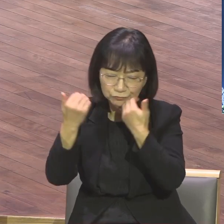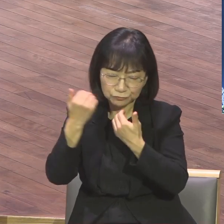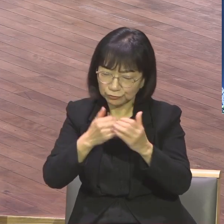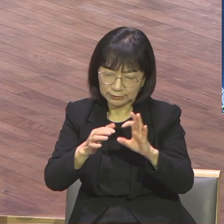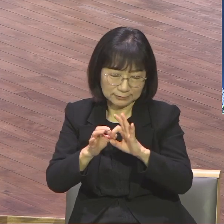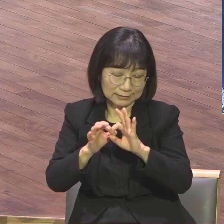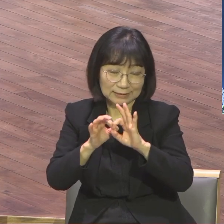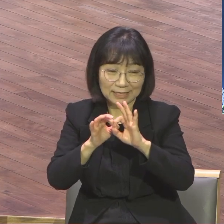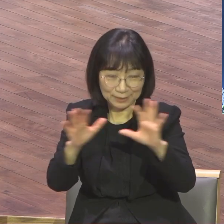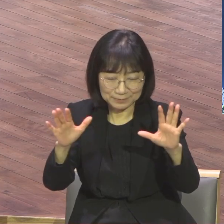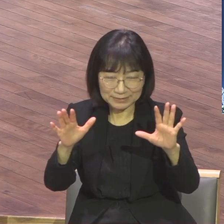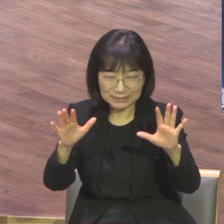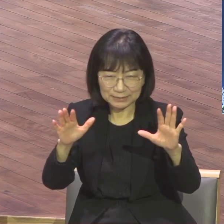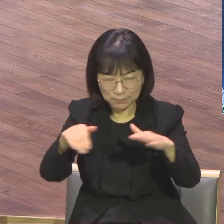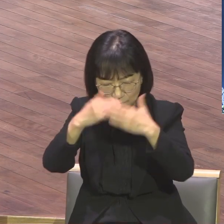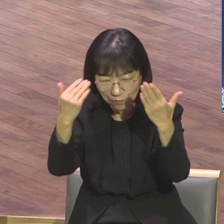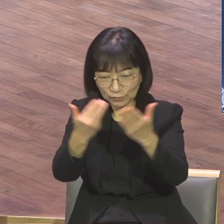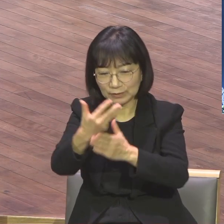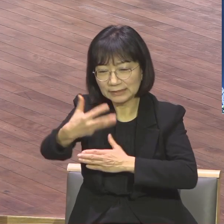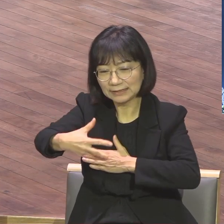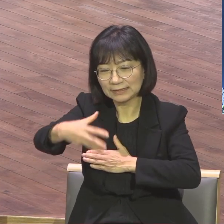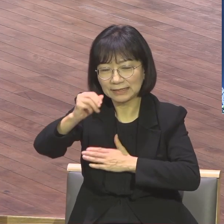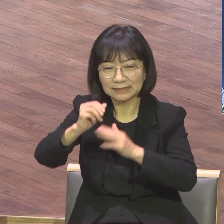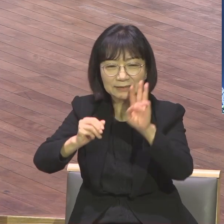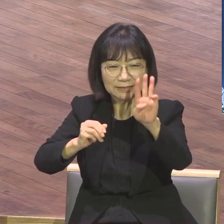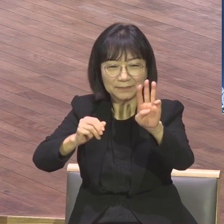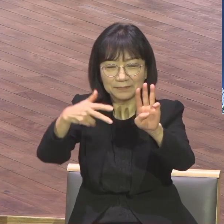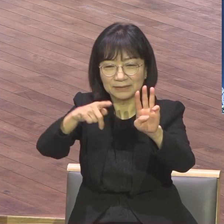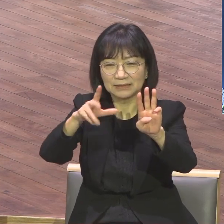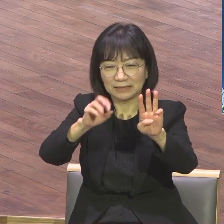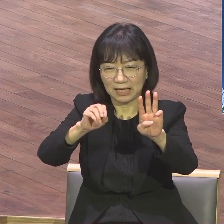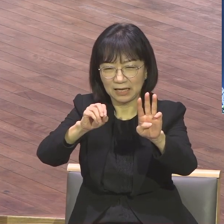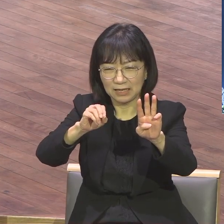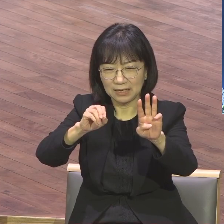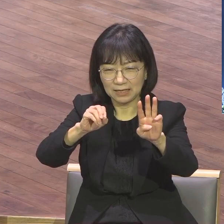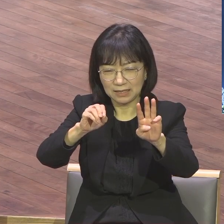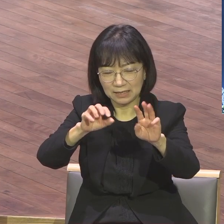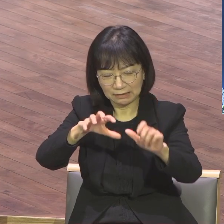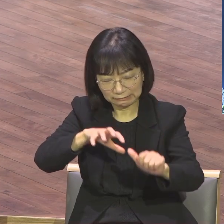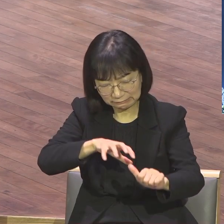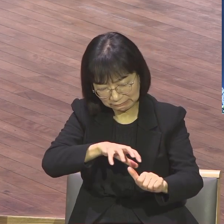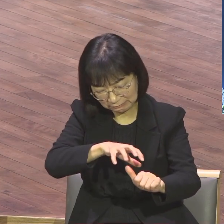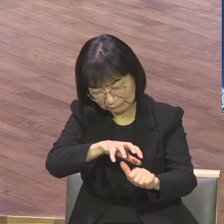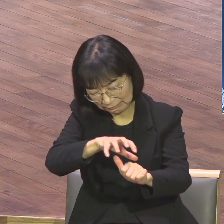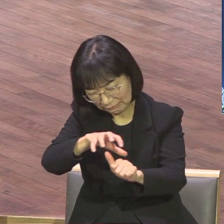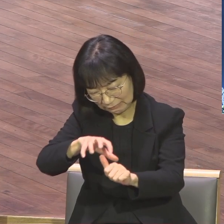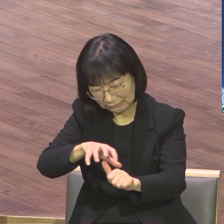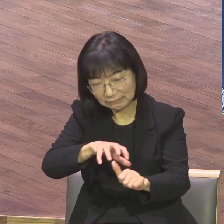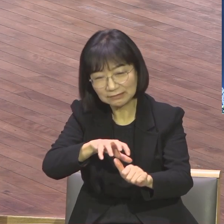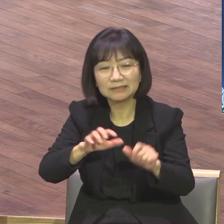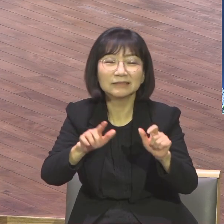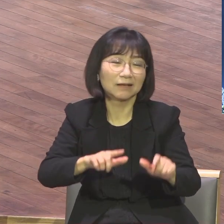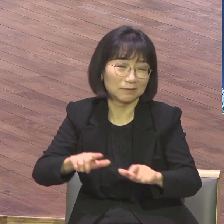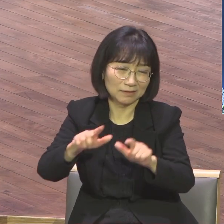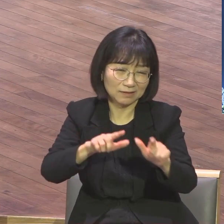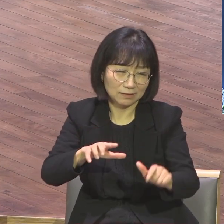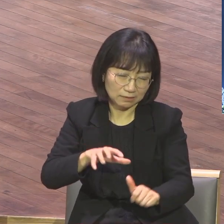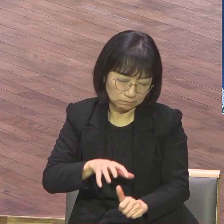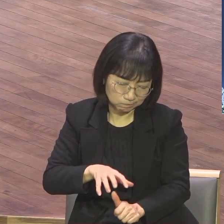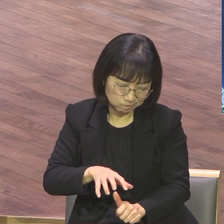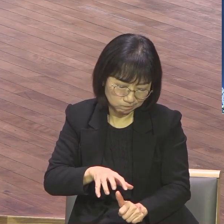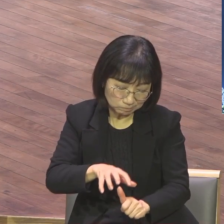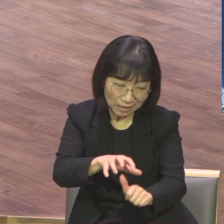예외 없이 창세기 3장 영향 아래 있어요. 모두 다. 그래서 모든 사람이